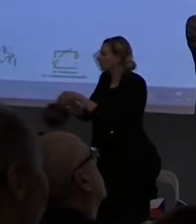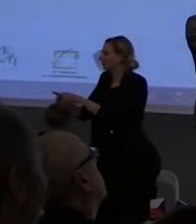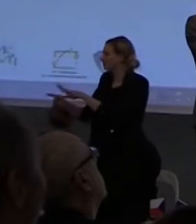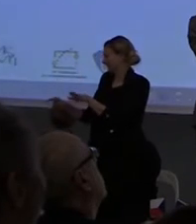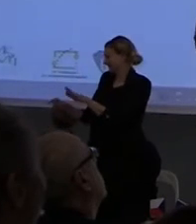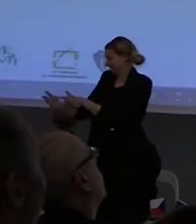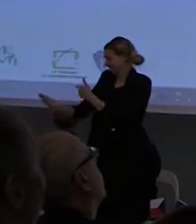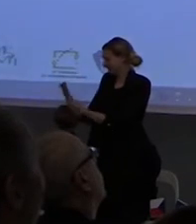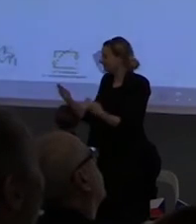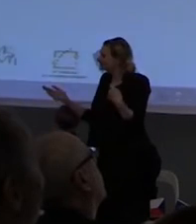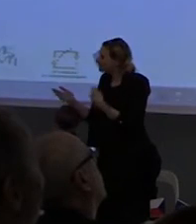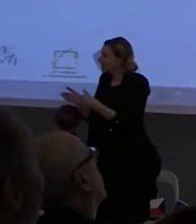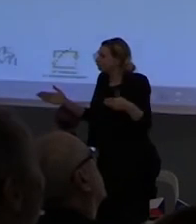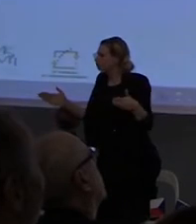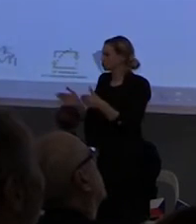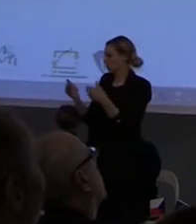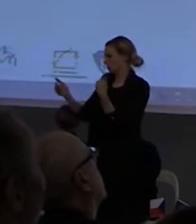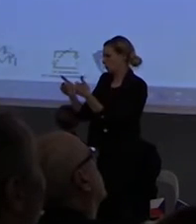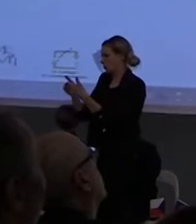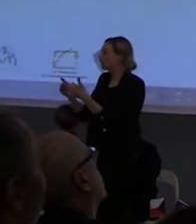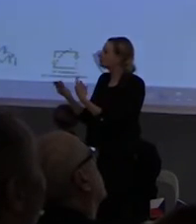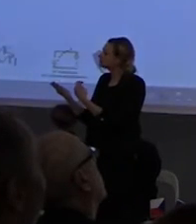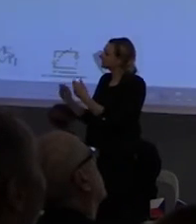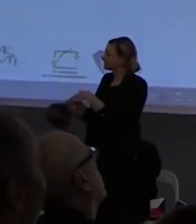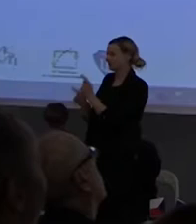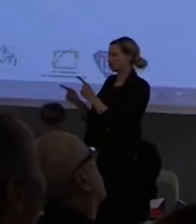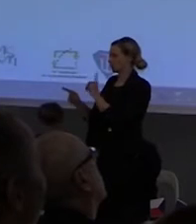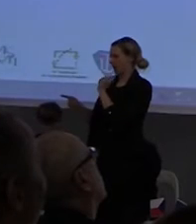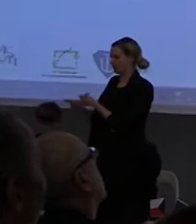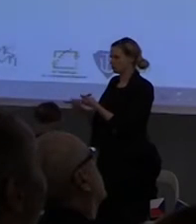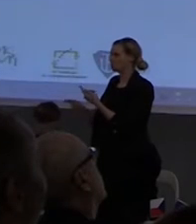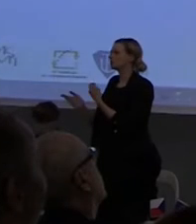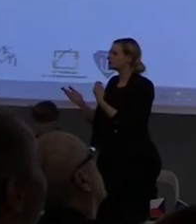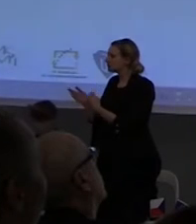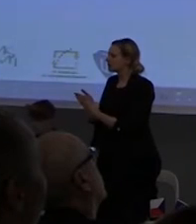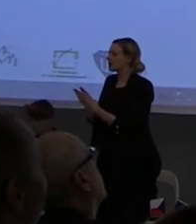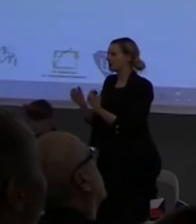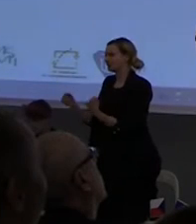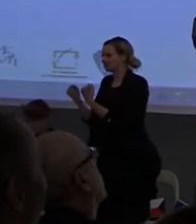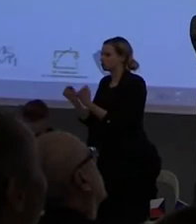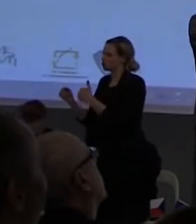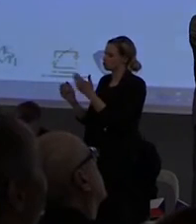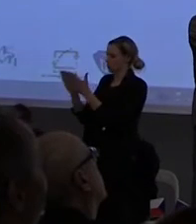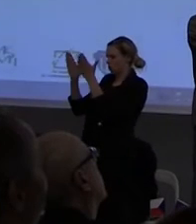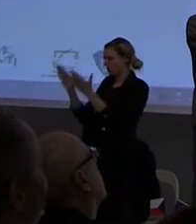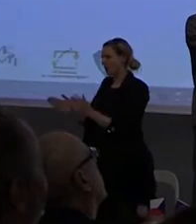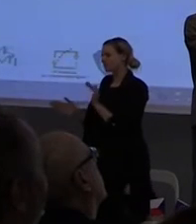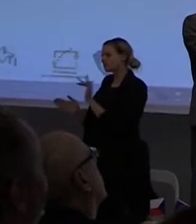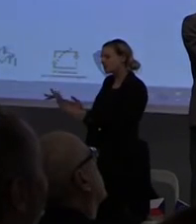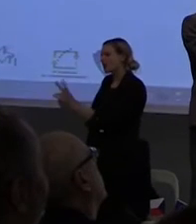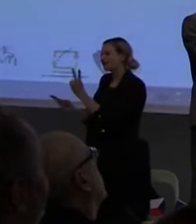pracoviště je nějaká forma, která by mohla fungovat, pokud by byla systémově zajištěna, jak víme, je to jak s těmi